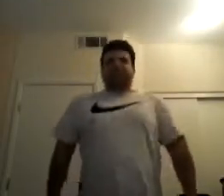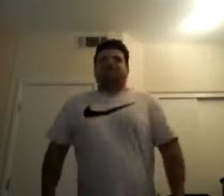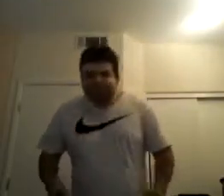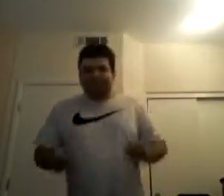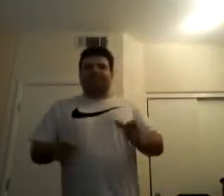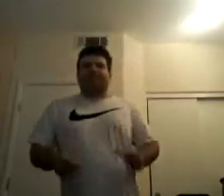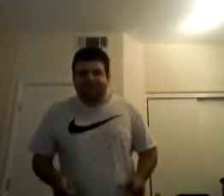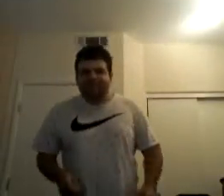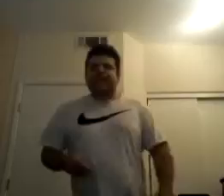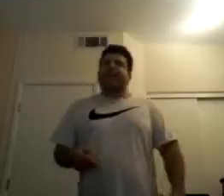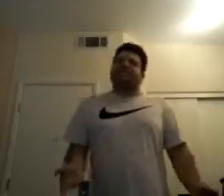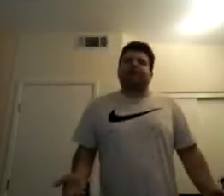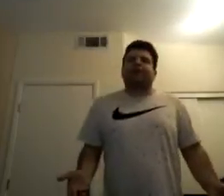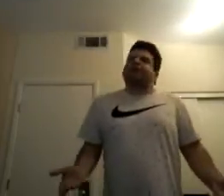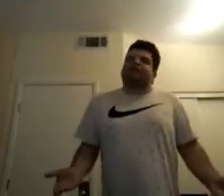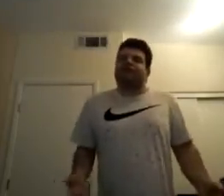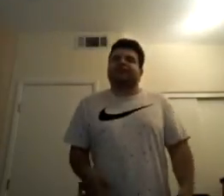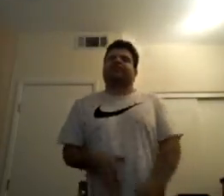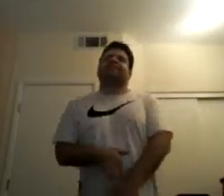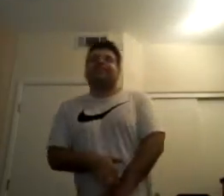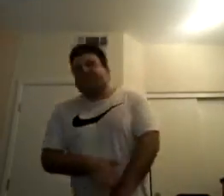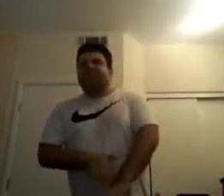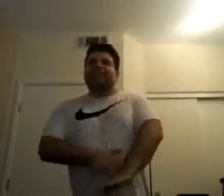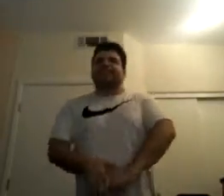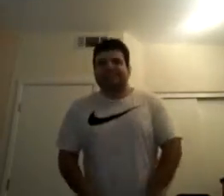ਬੱਪਾ ਸ਼ੇਰਾਂ ਦੀ ਕੌਮ ਸਾਡੇ ਹੌਸਲੇ ਰਹਿੰਦੇ ਮਹਾਨ ਸ਼ੇਰਾਂ ਦੀ